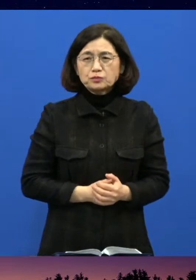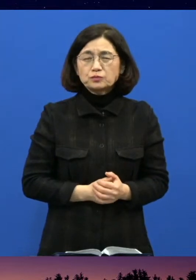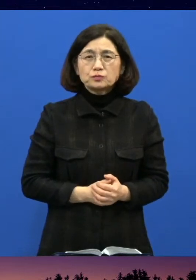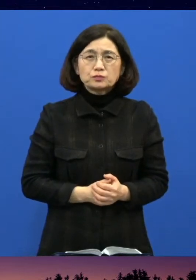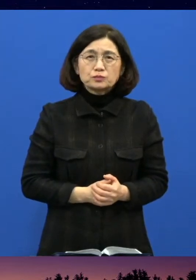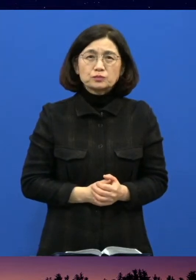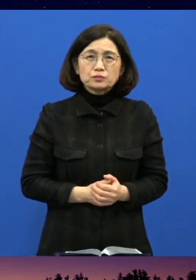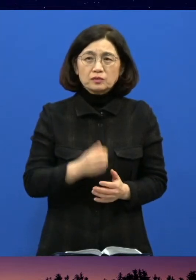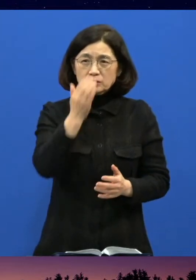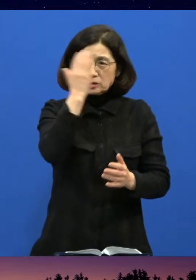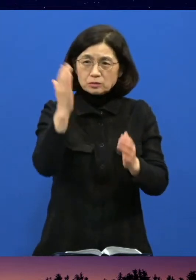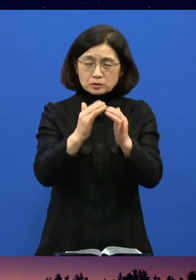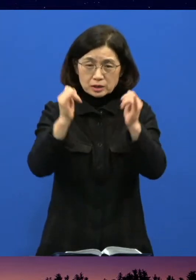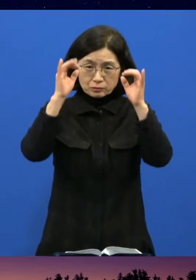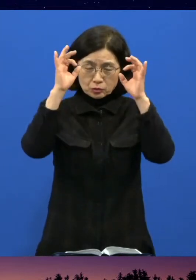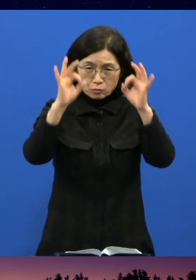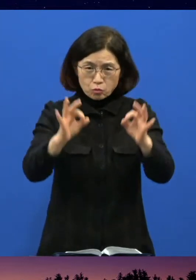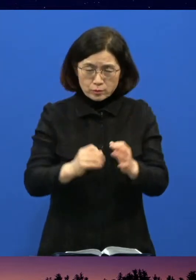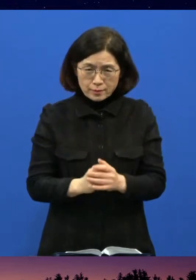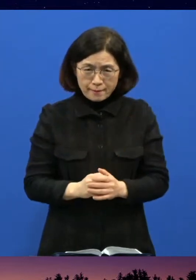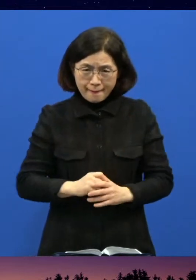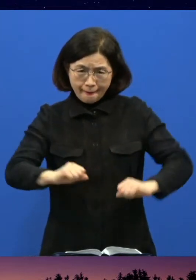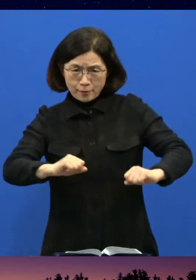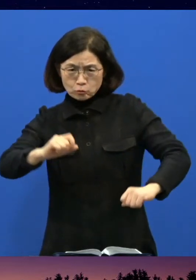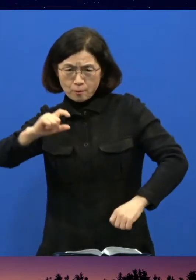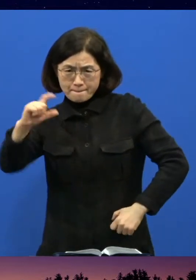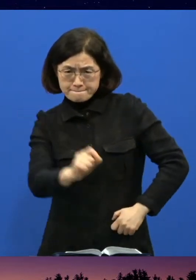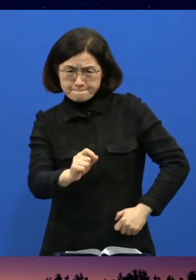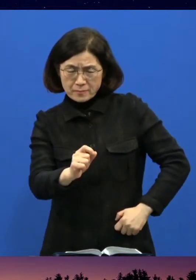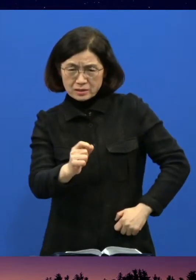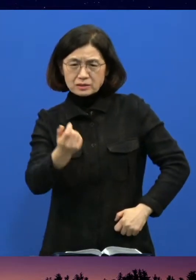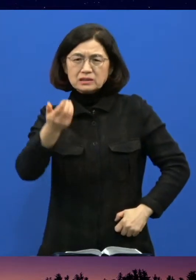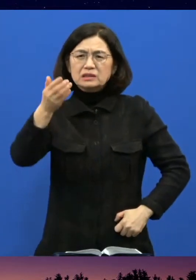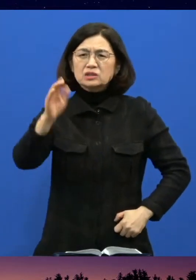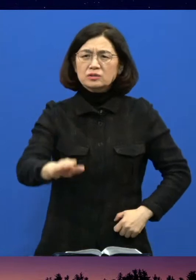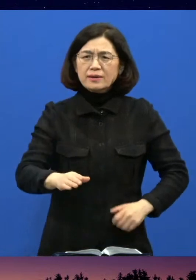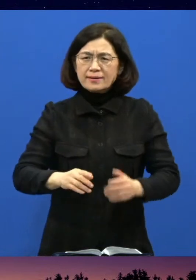요즘 젊은이들 그죠? 순발력은 있는데 지구력이, 끈질김이.